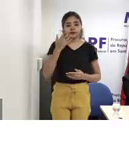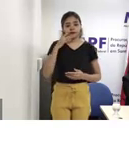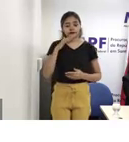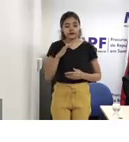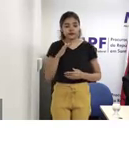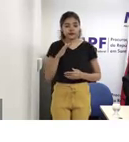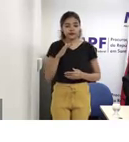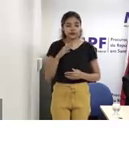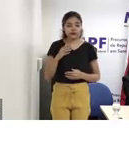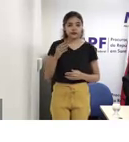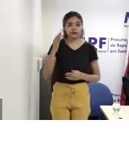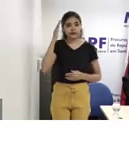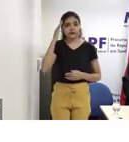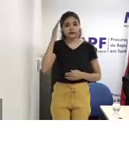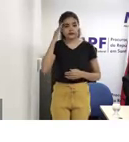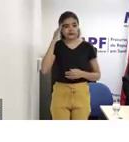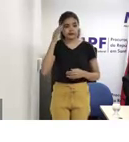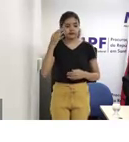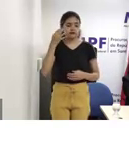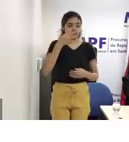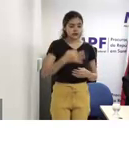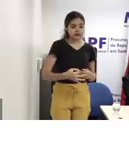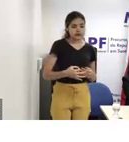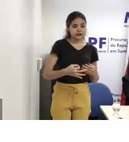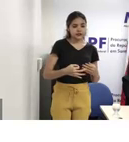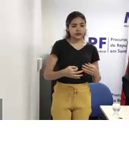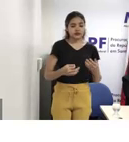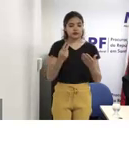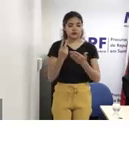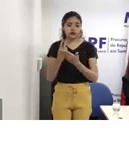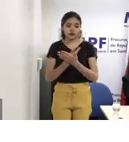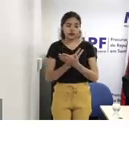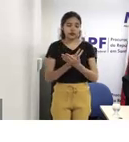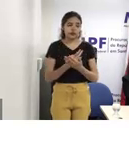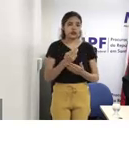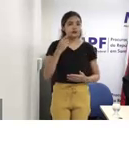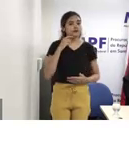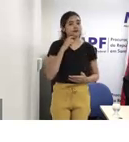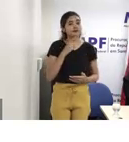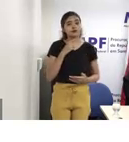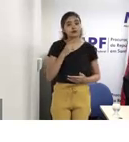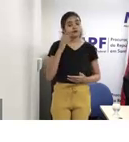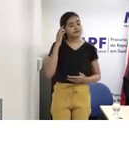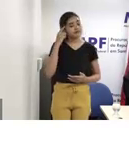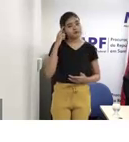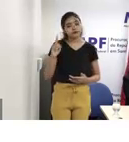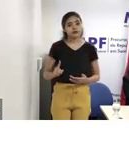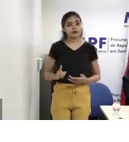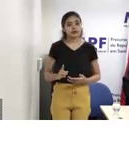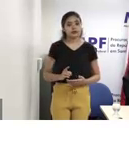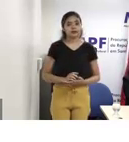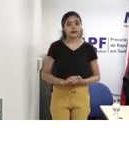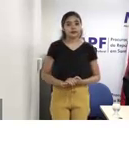consciente do que é certo do que errado ela tem que tá muito consciente que